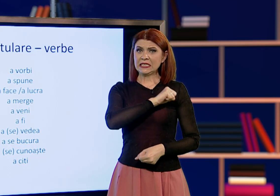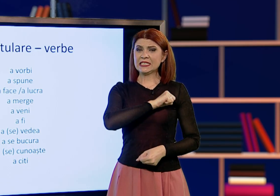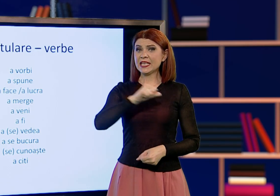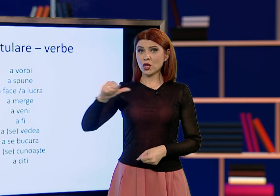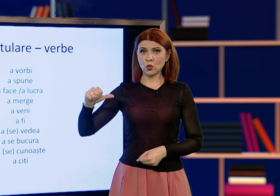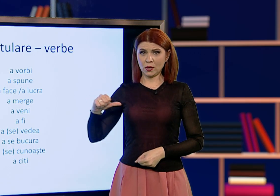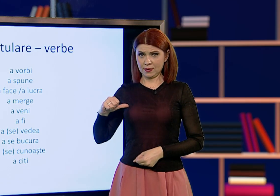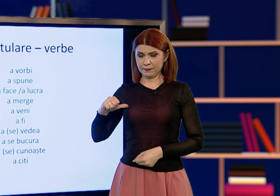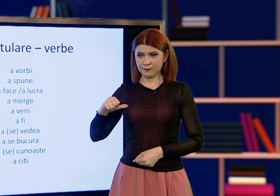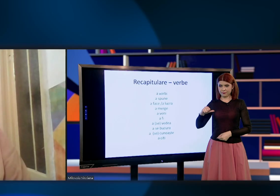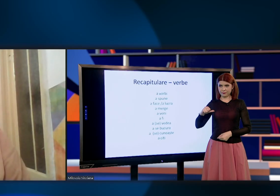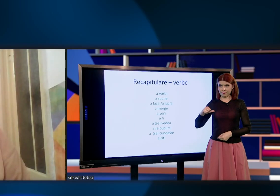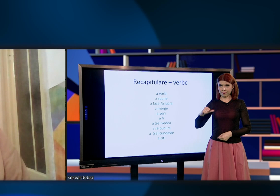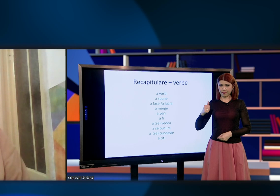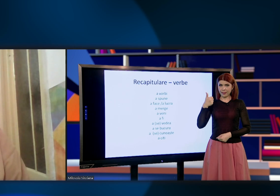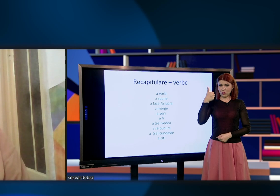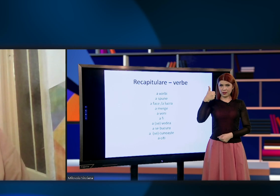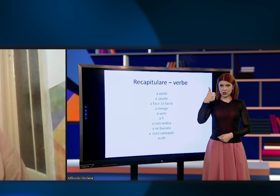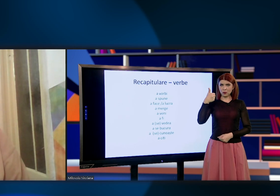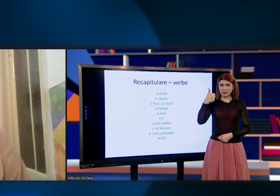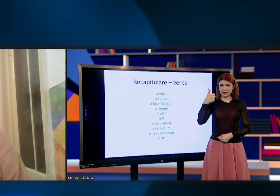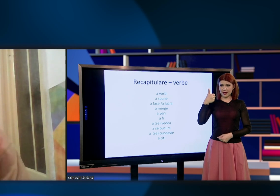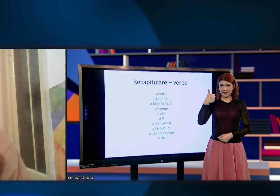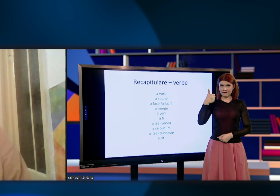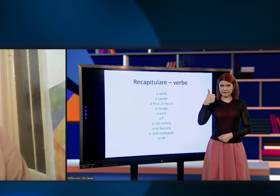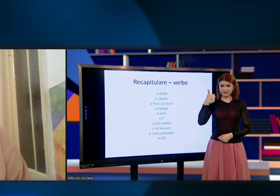singură cu degetul mare singură